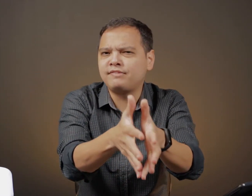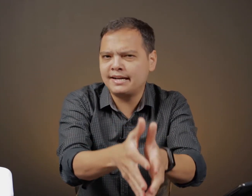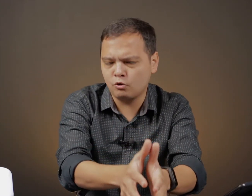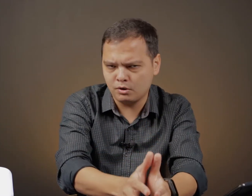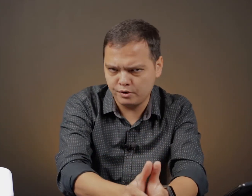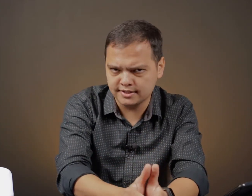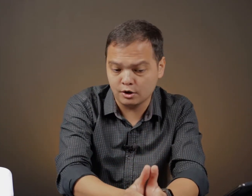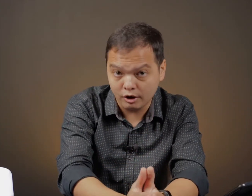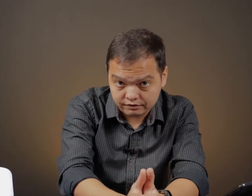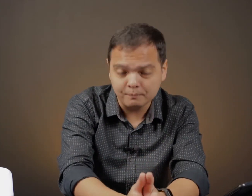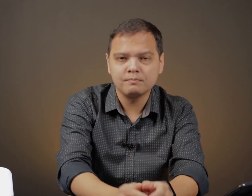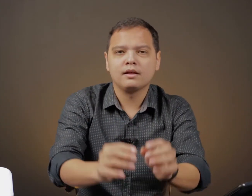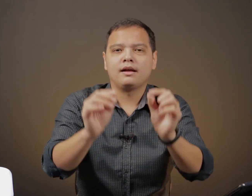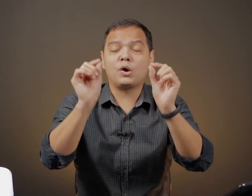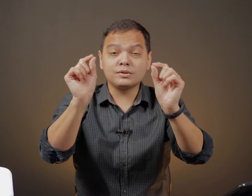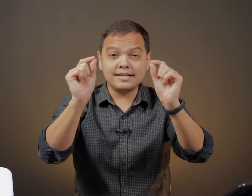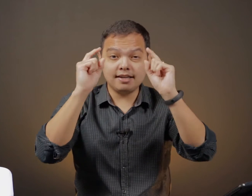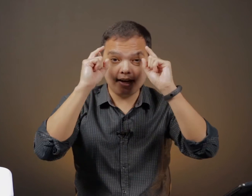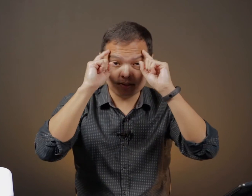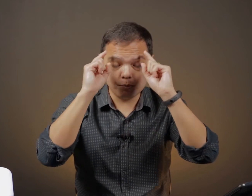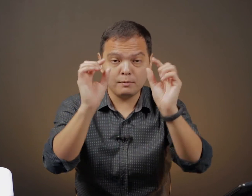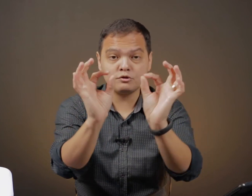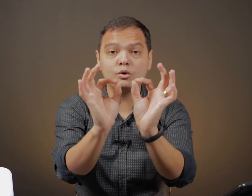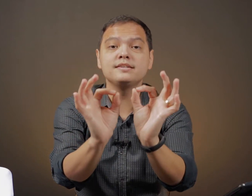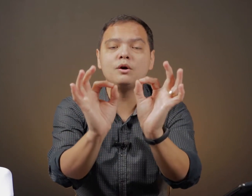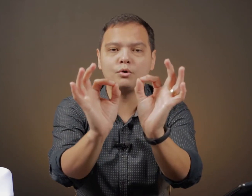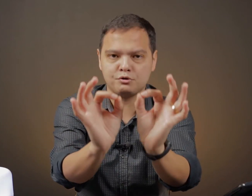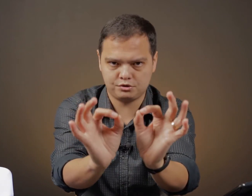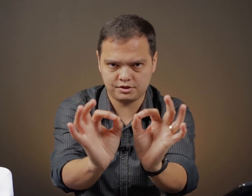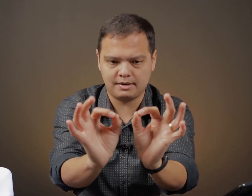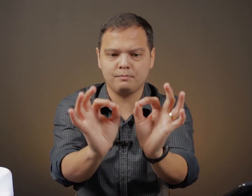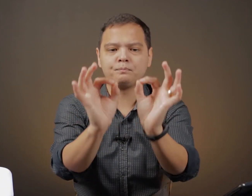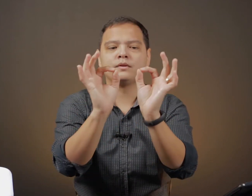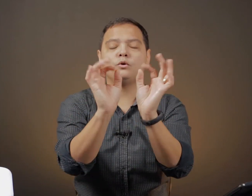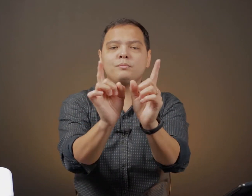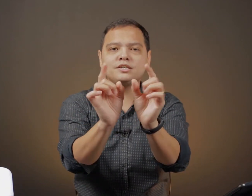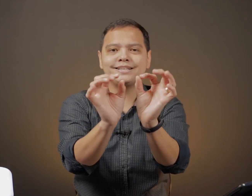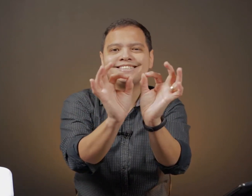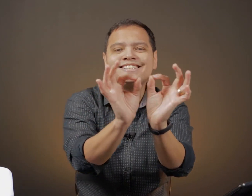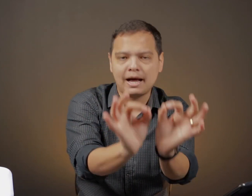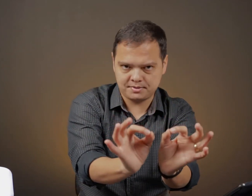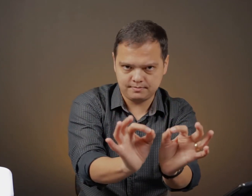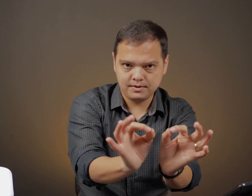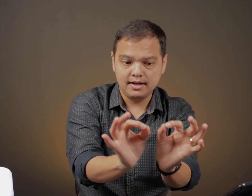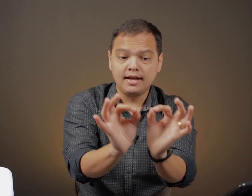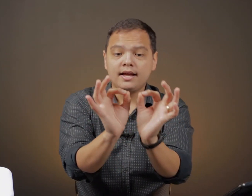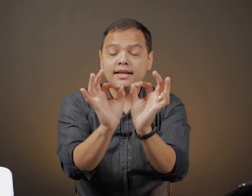faz alguma coisa nova, acontece a ligação de pelo menos 2 neurônios no seu cérebro. O nome disso é sinapse. E